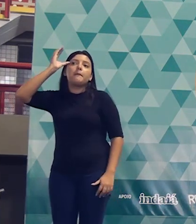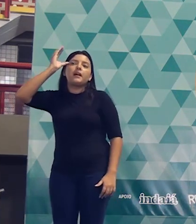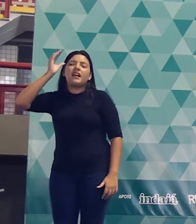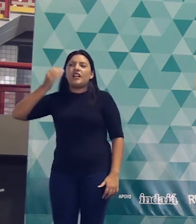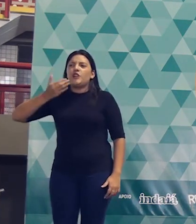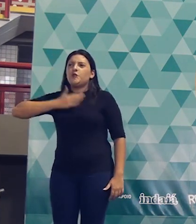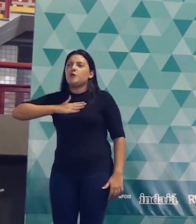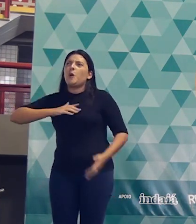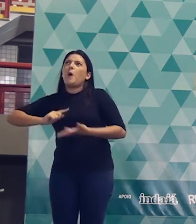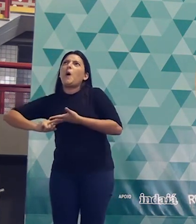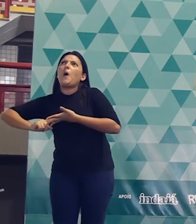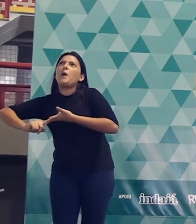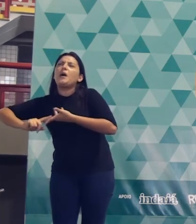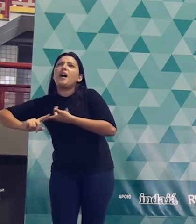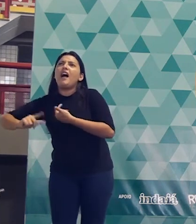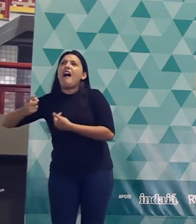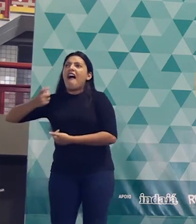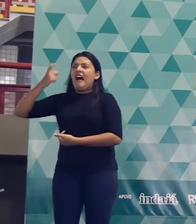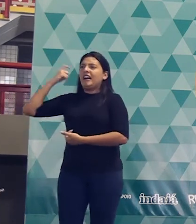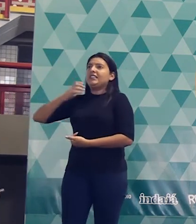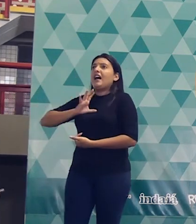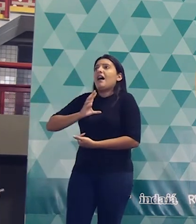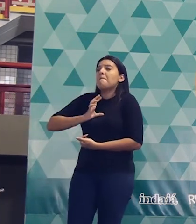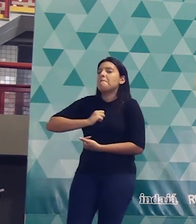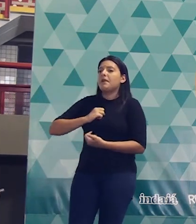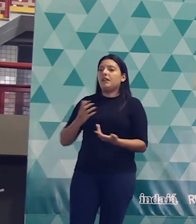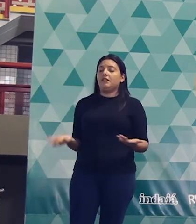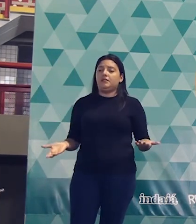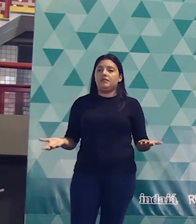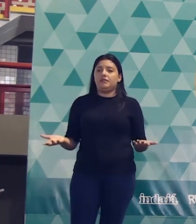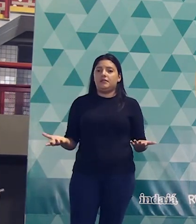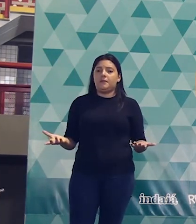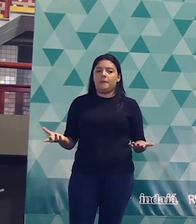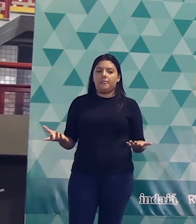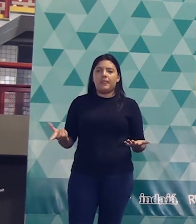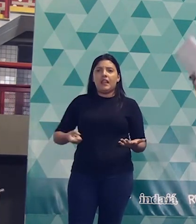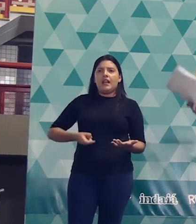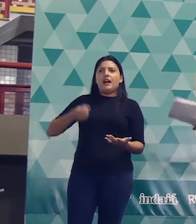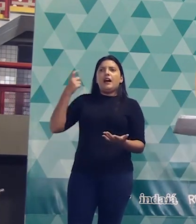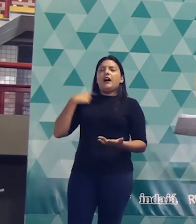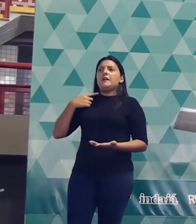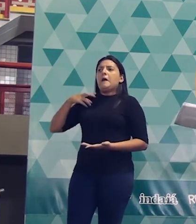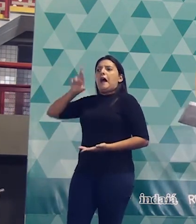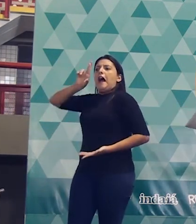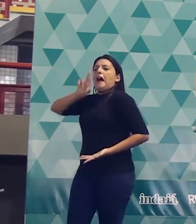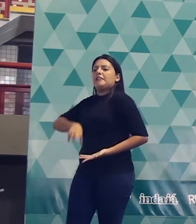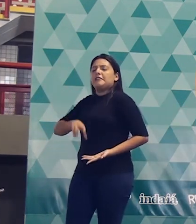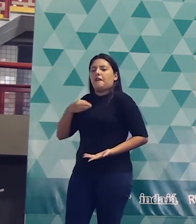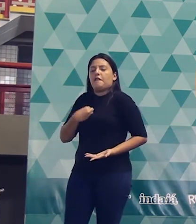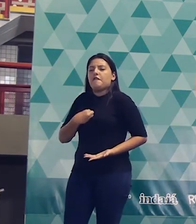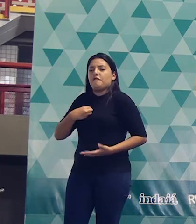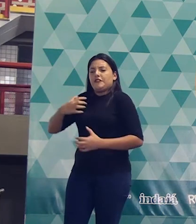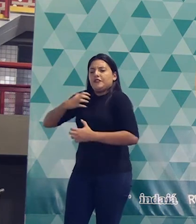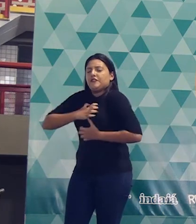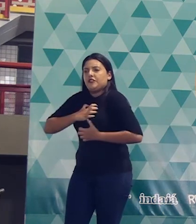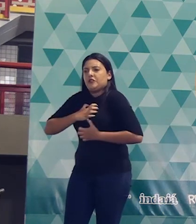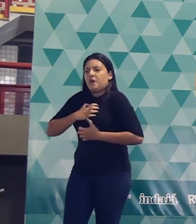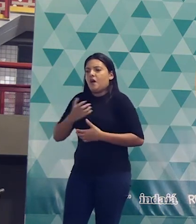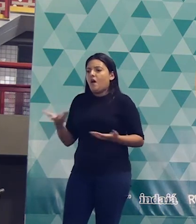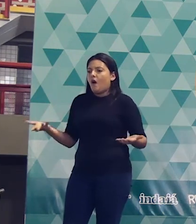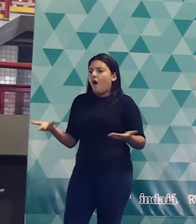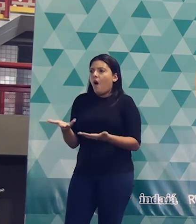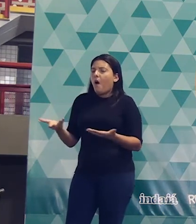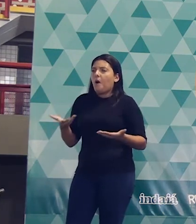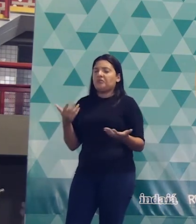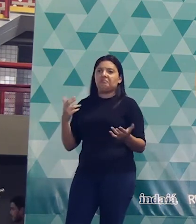umas quantas coisas que antes faziam sentido, né? Algumas coisas que antes eram a razão da nossa vida, agora não faz o menor sentido, porque a cabeça